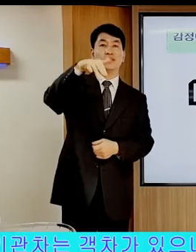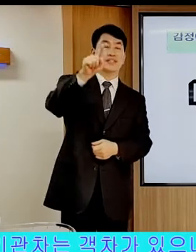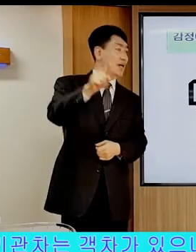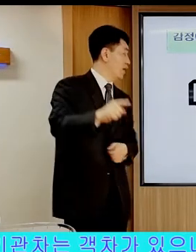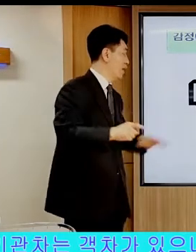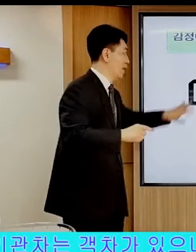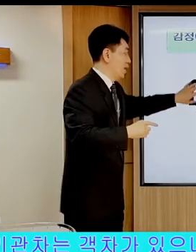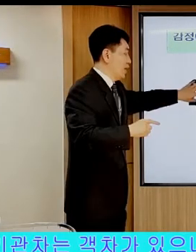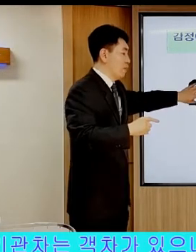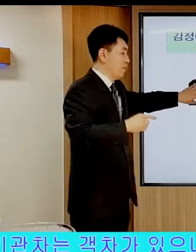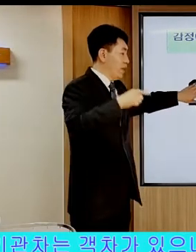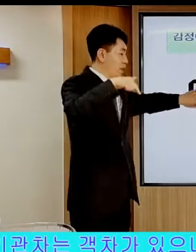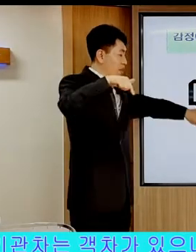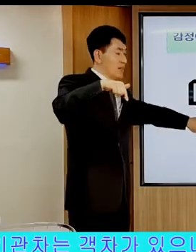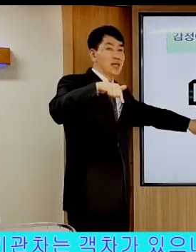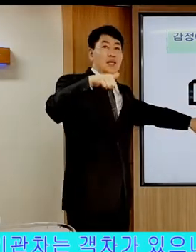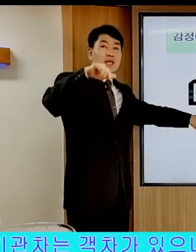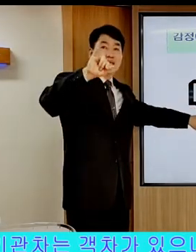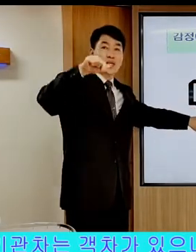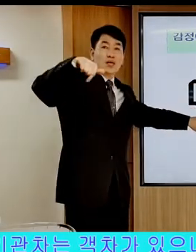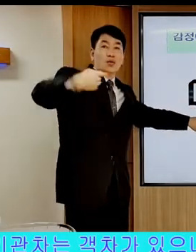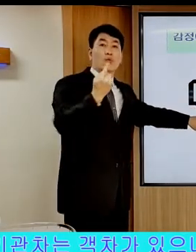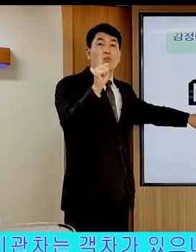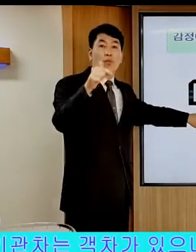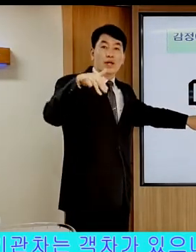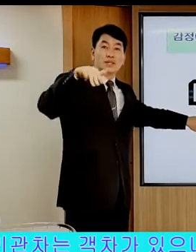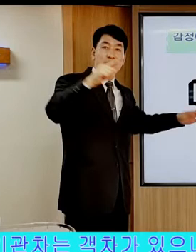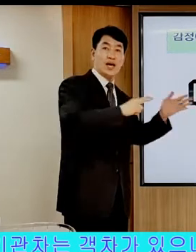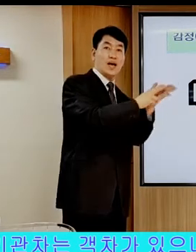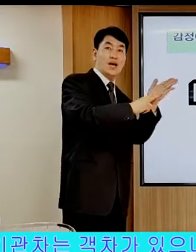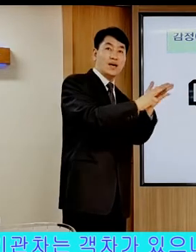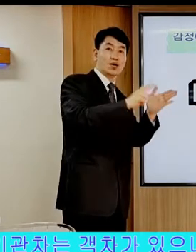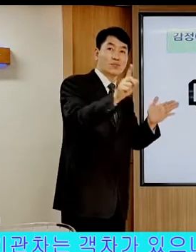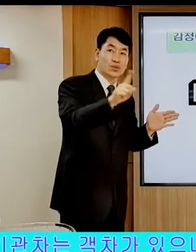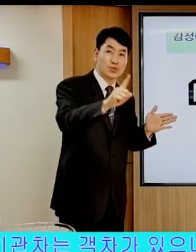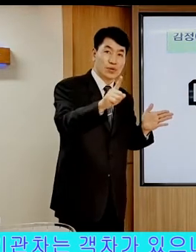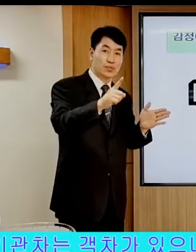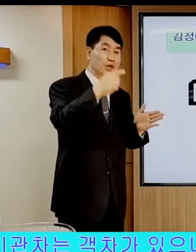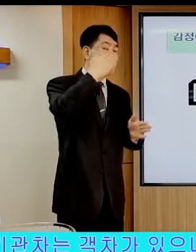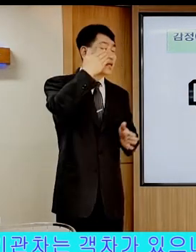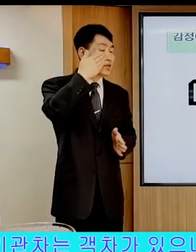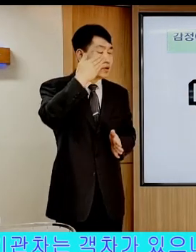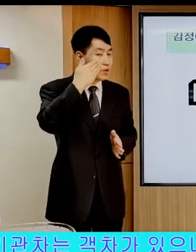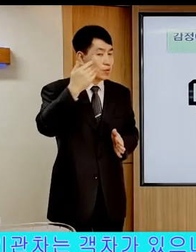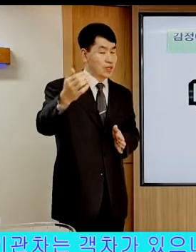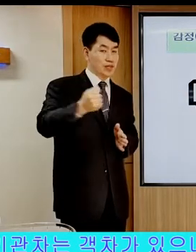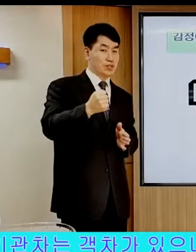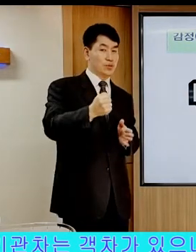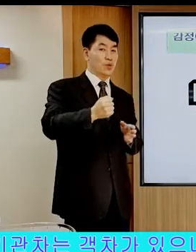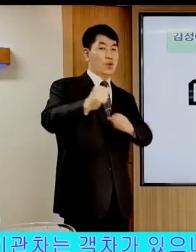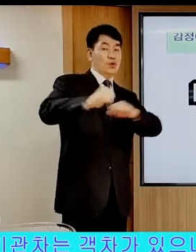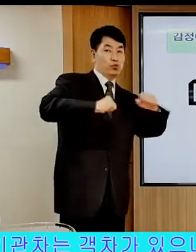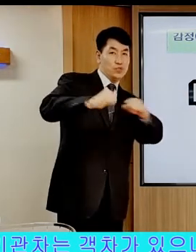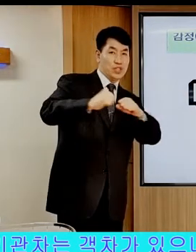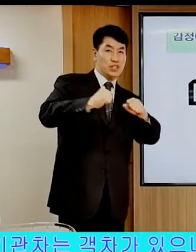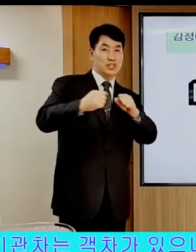기관차 앞에 이 기관차 뭐죠? 연료를 가지고 움직이는